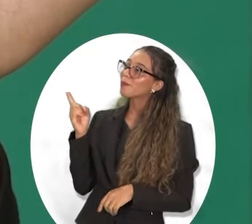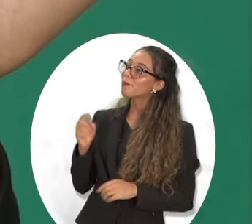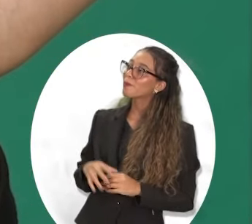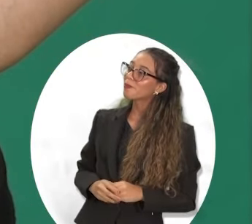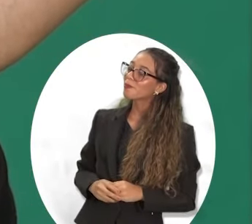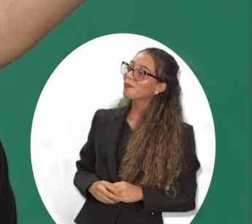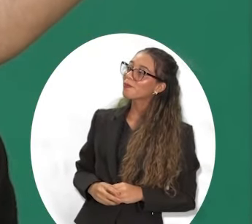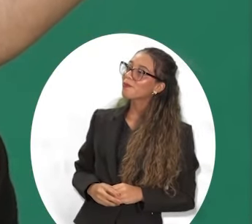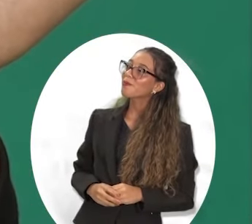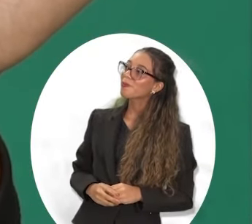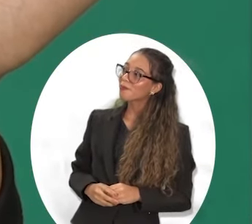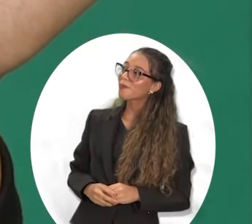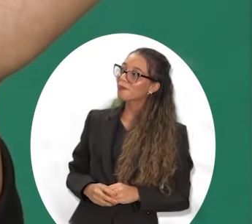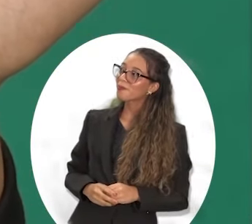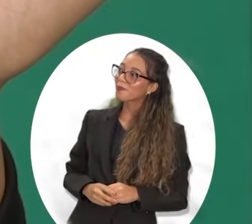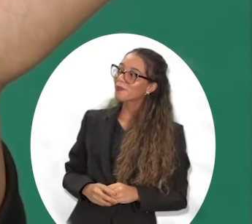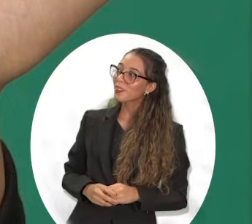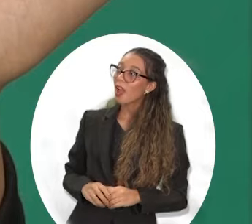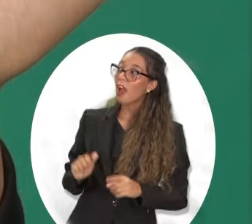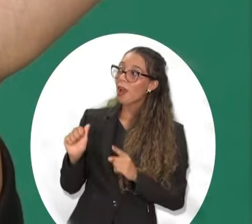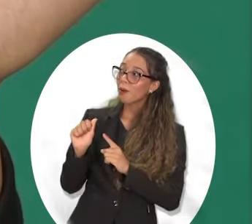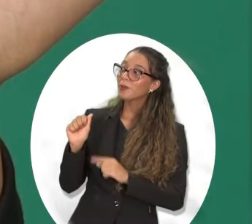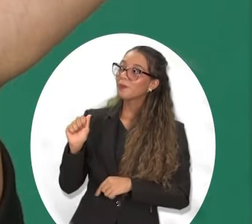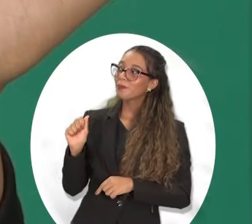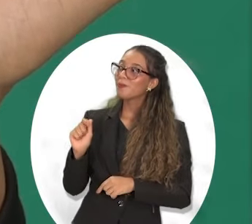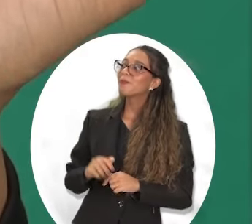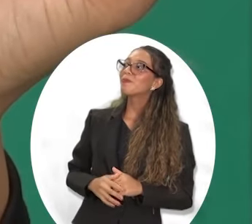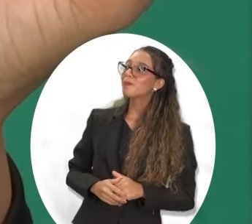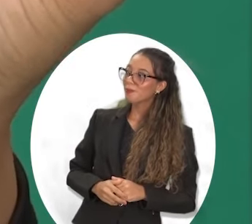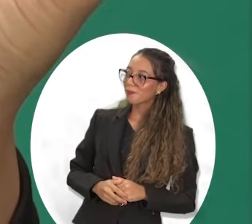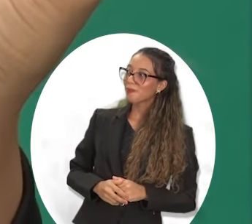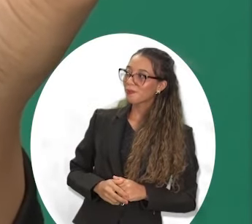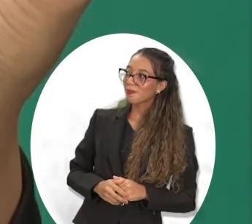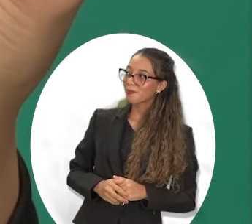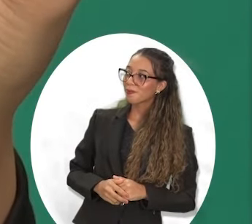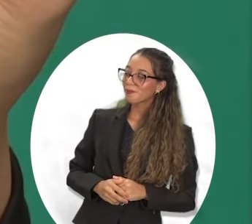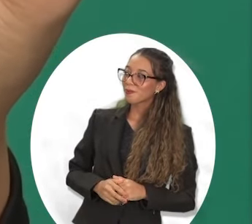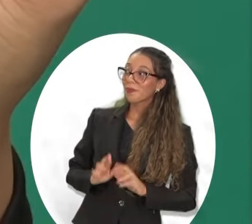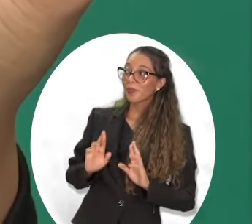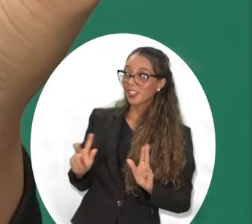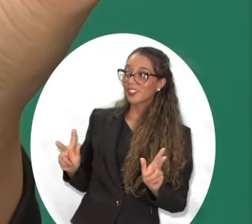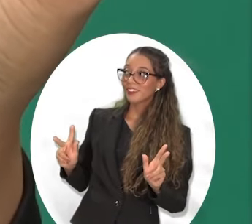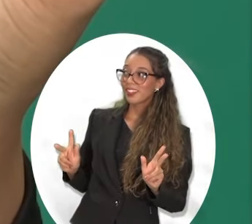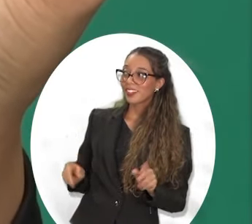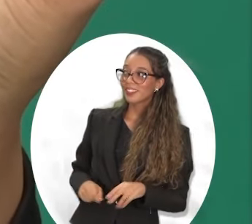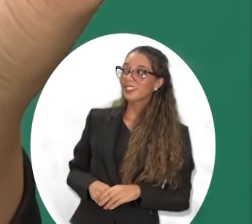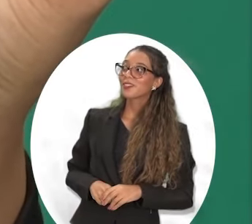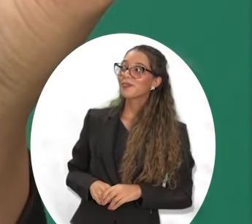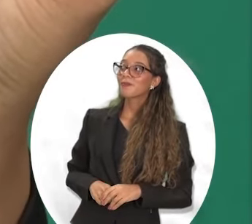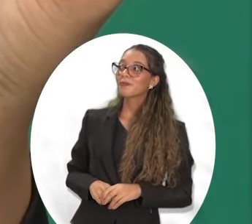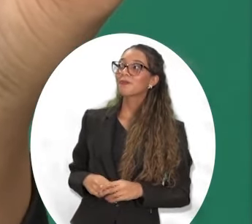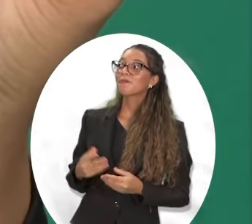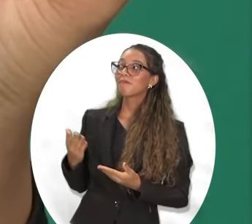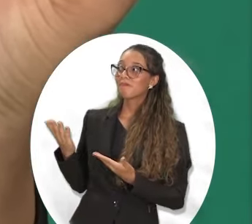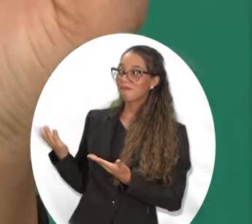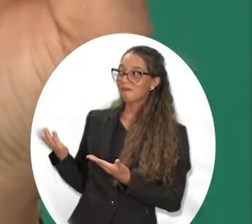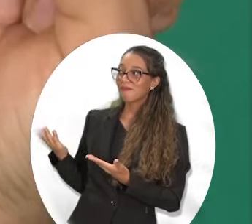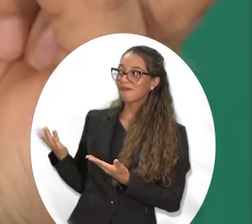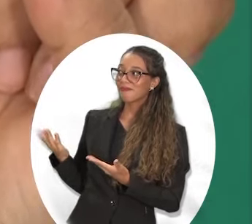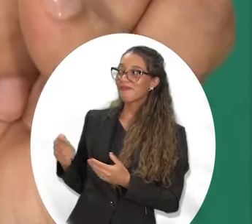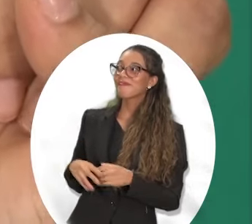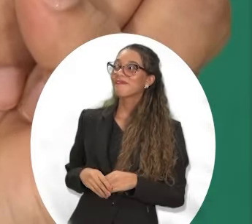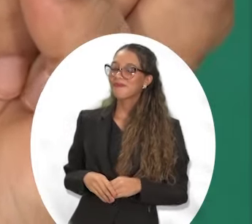com o dedão para cima, temos a letra A. Se o dedão vai para frente, vira o S. Mantenha assim e coloca o